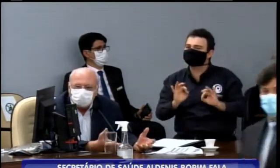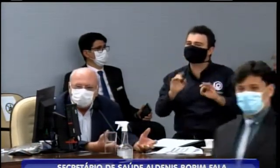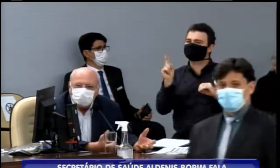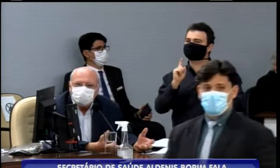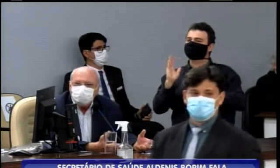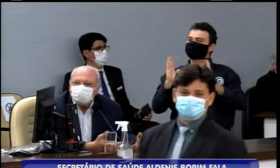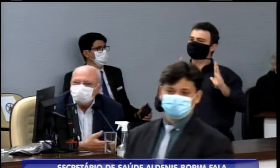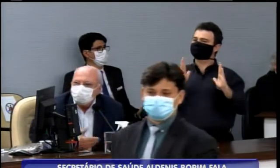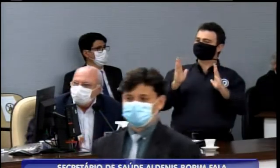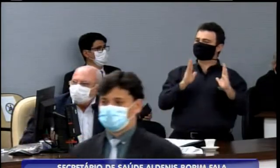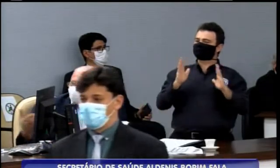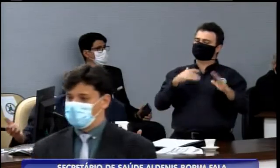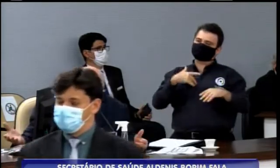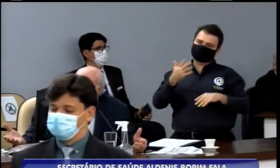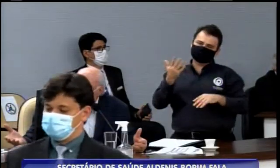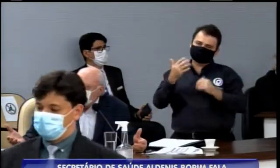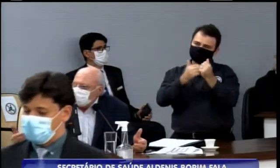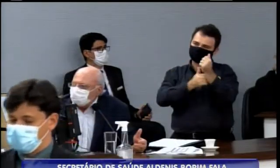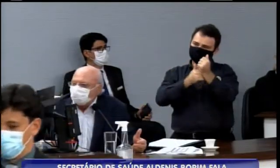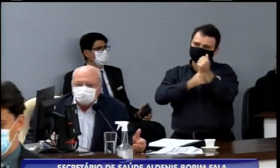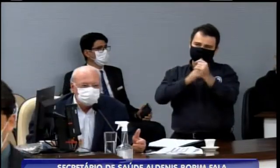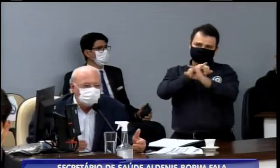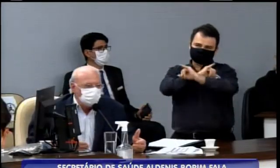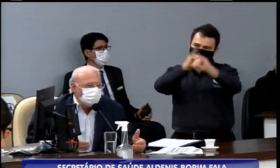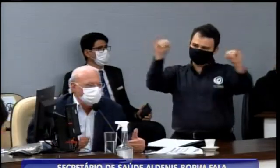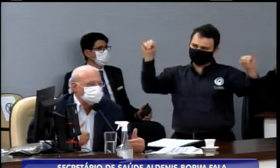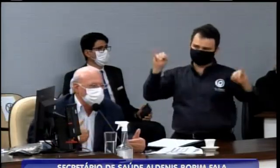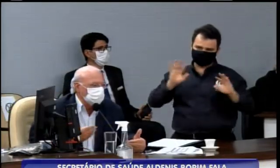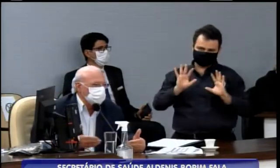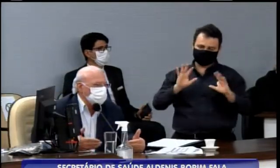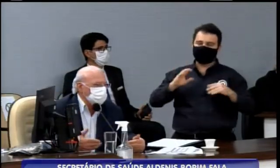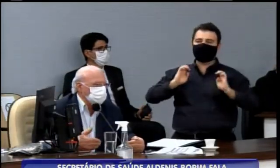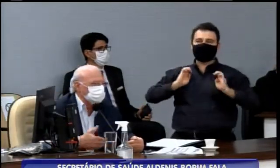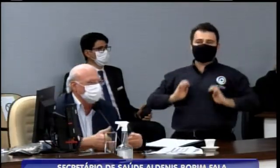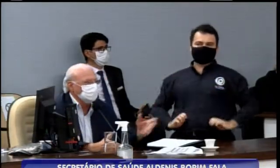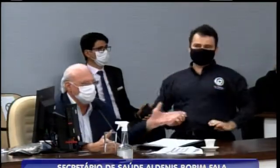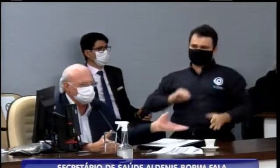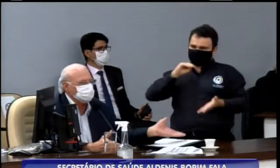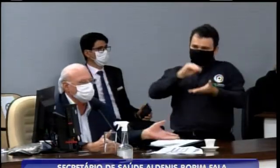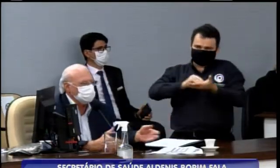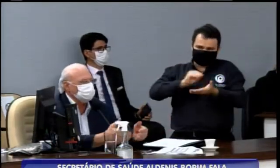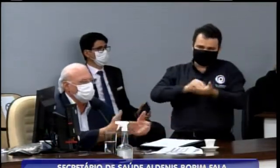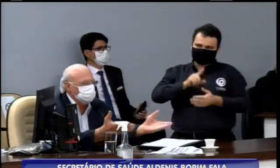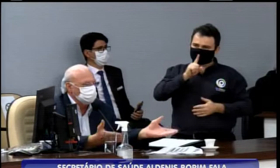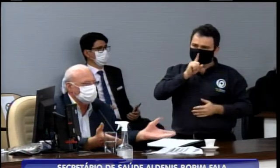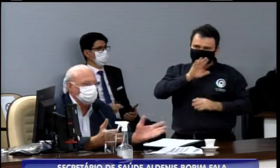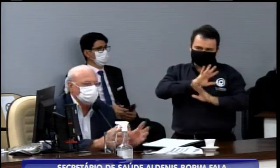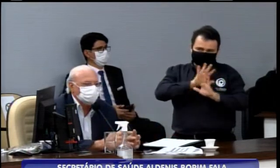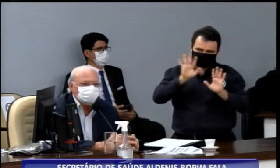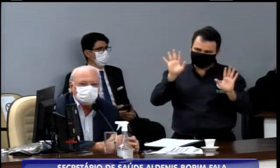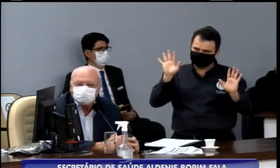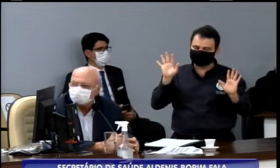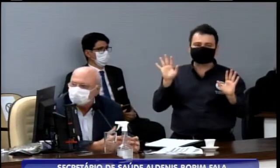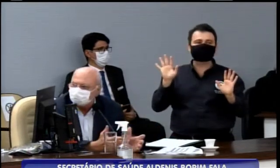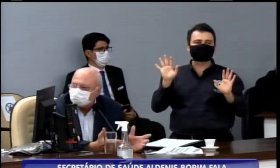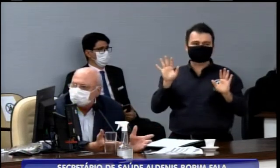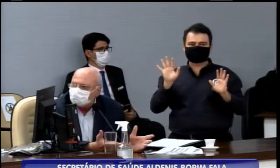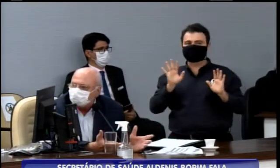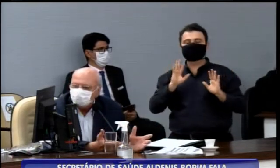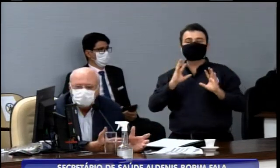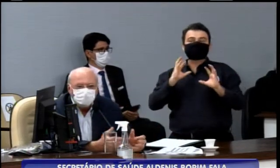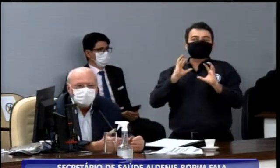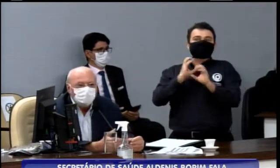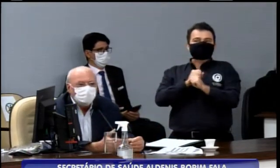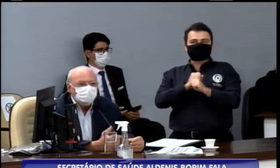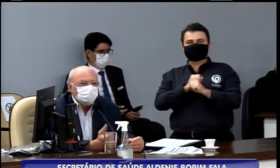poder falar aqui, porque ele faz parte do edital, não seria ético da minha parte já sair falando quanto que vai custar esse